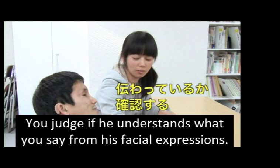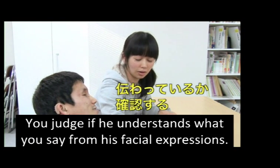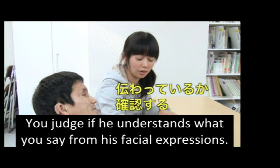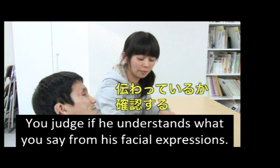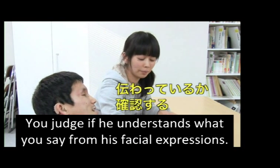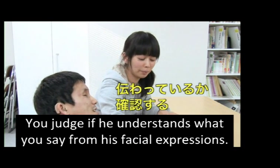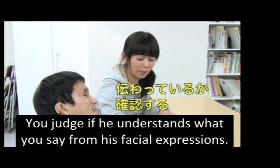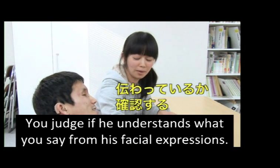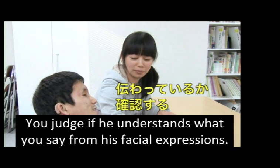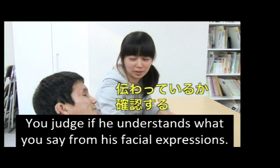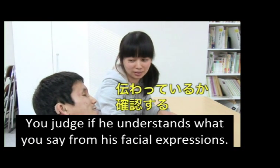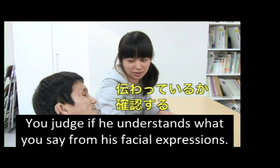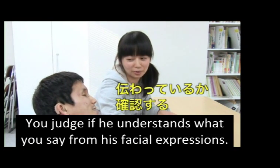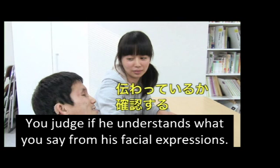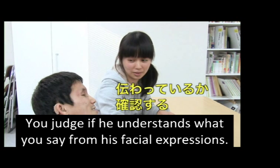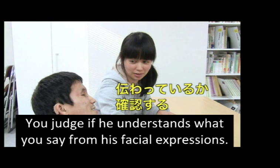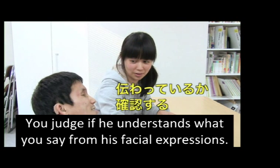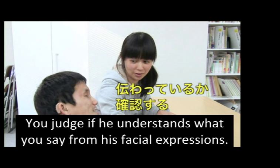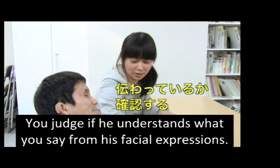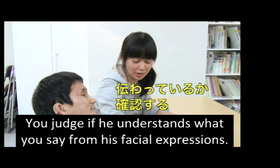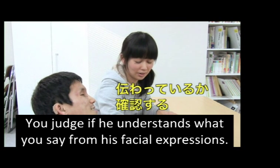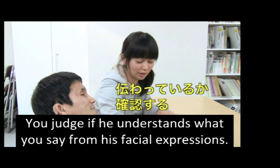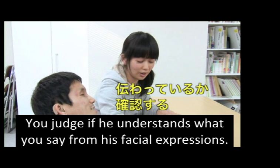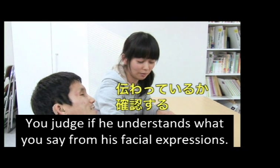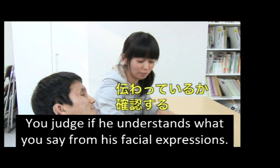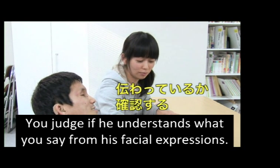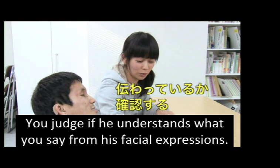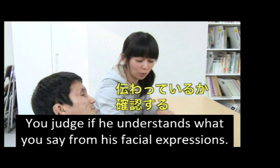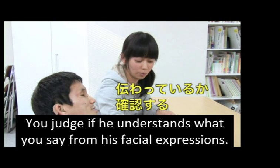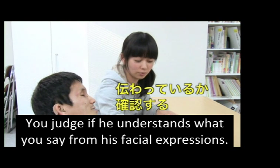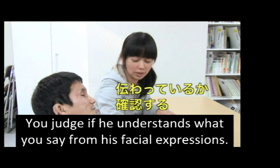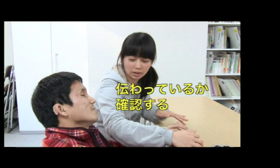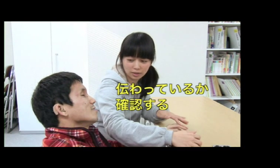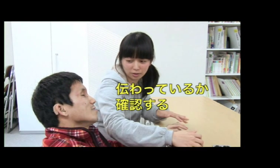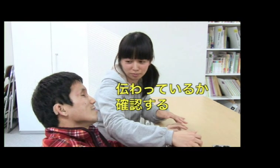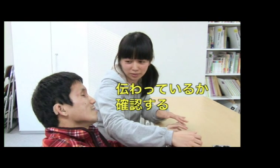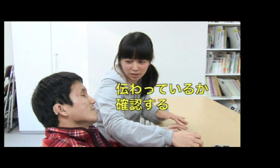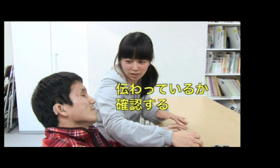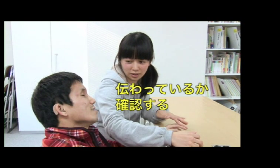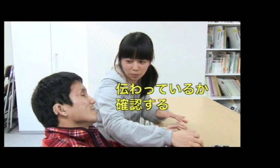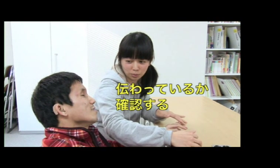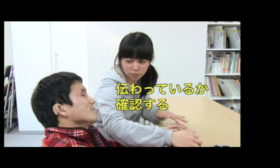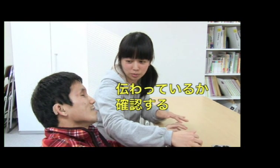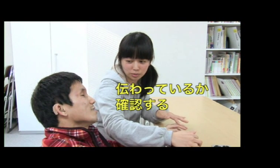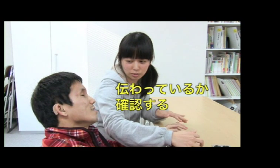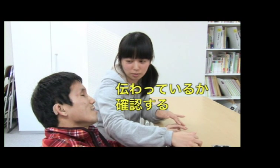盲ろう者の顔を見て話の内容が伝わっているかを確認します。